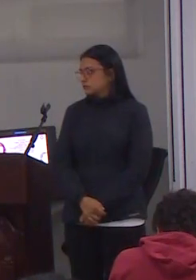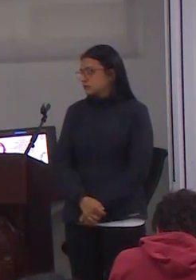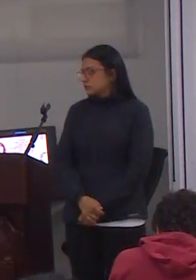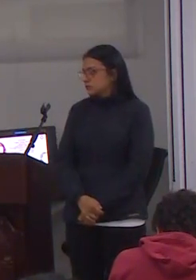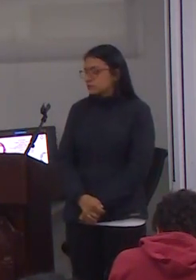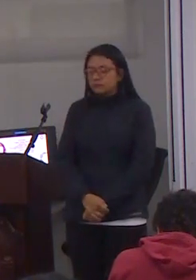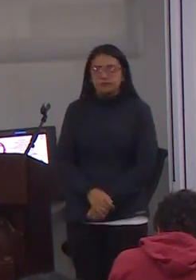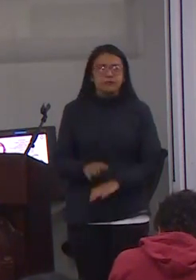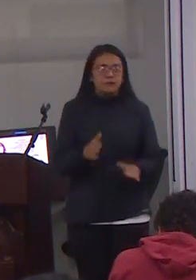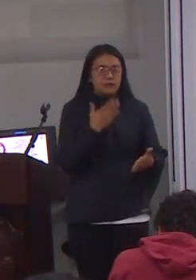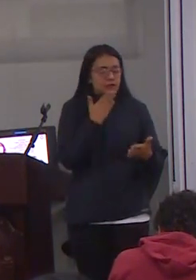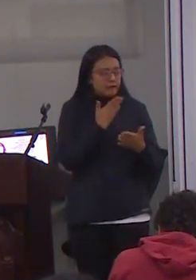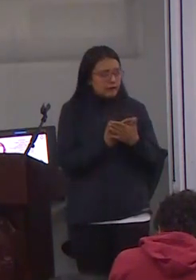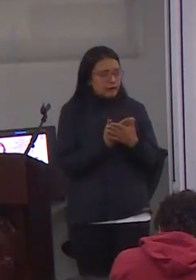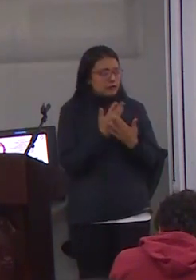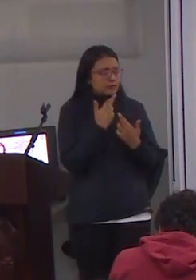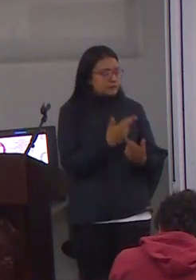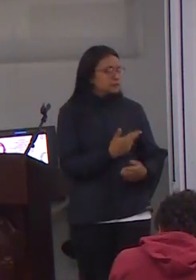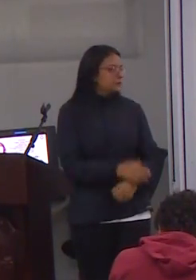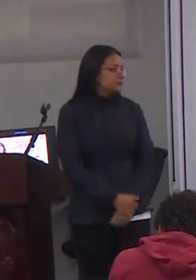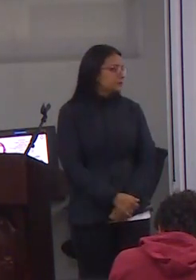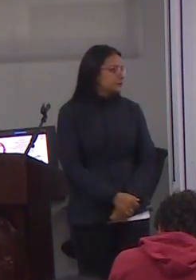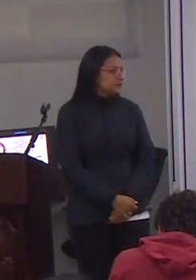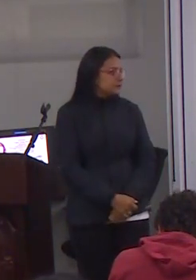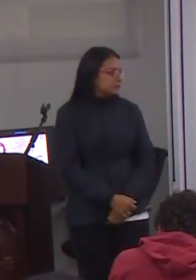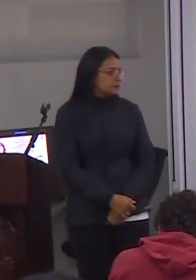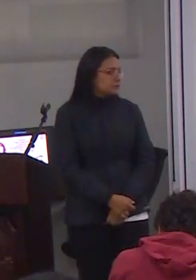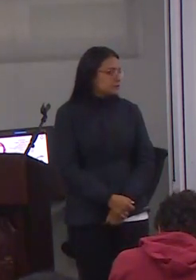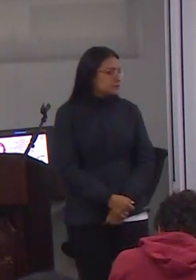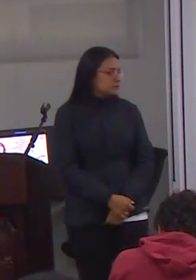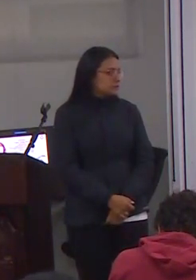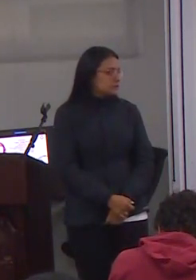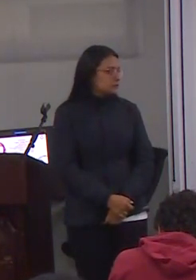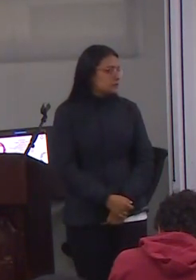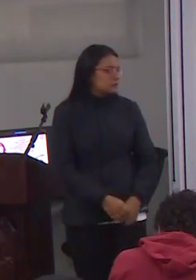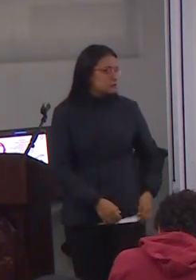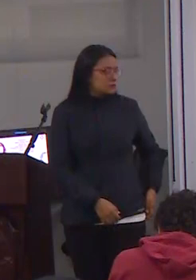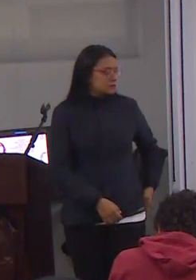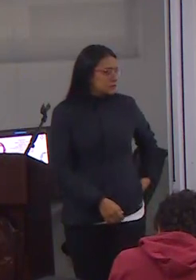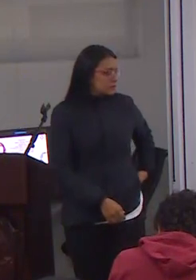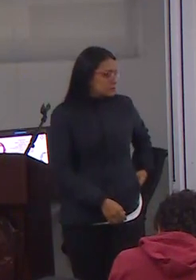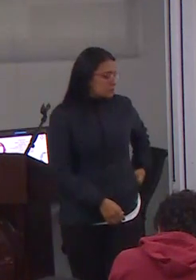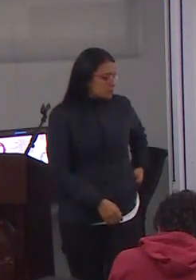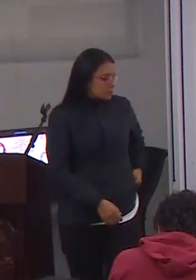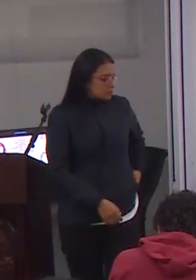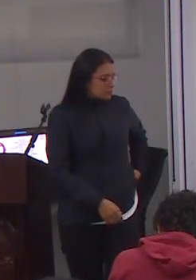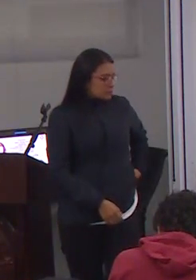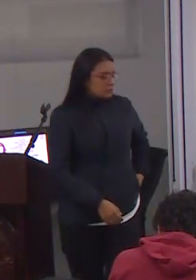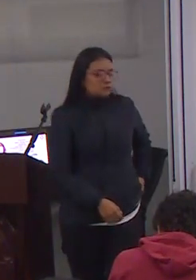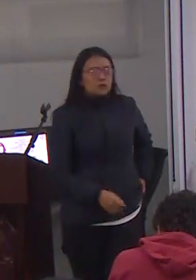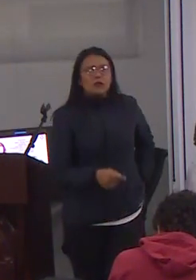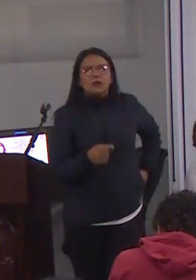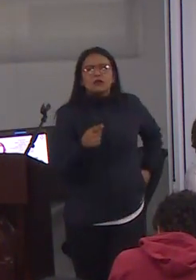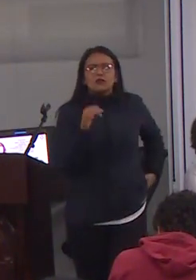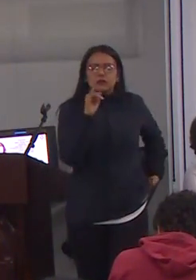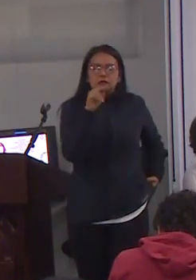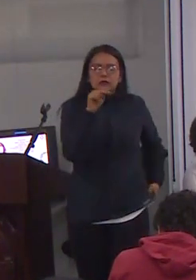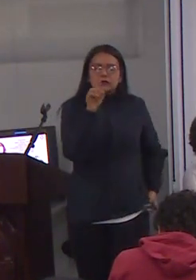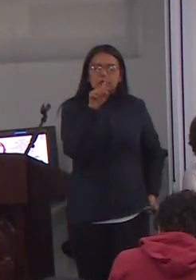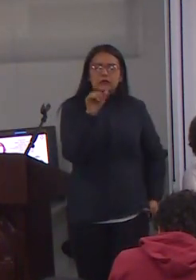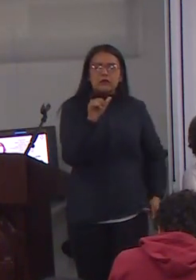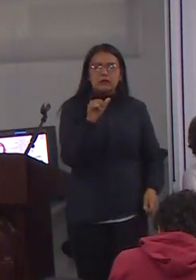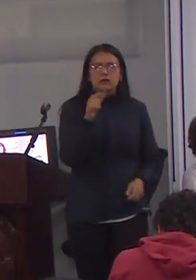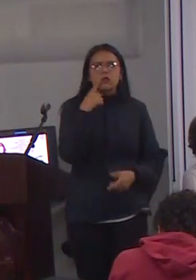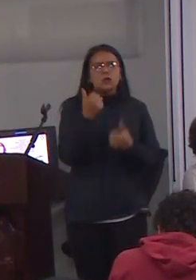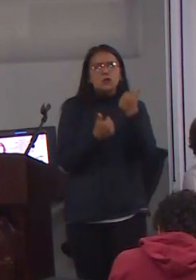Gracias por la respuesta a la doctora Inés Elvira ¿Cuál considera usted que es el nivel de